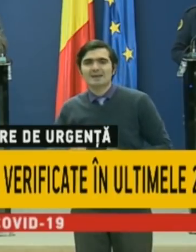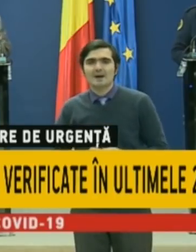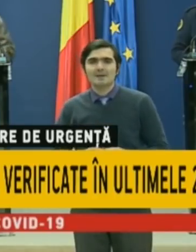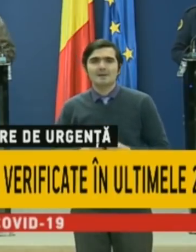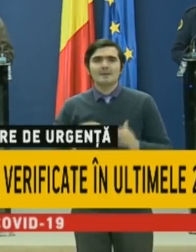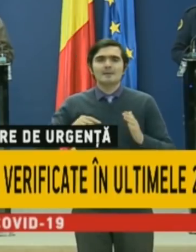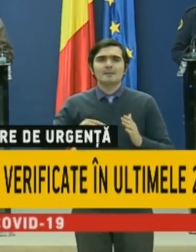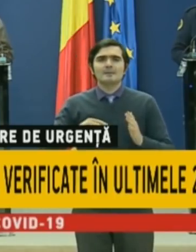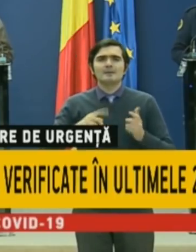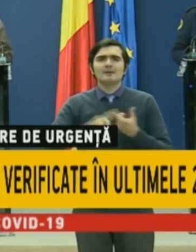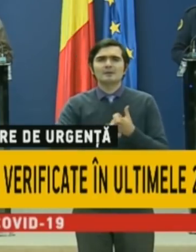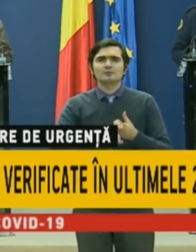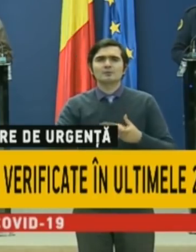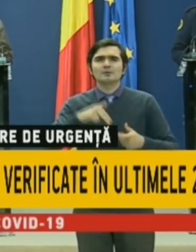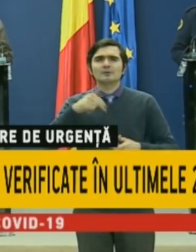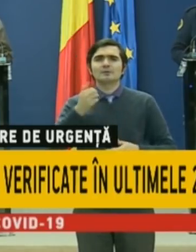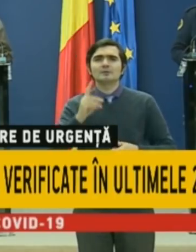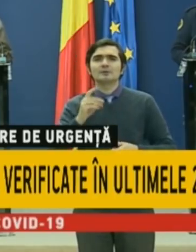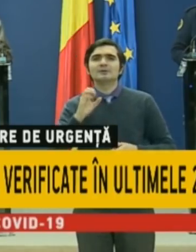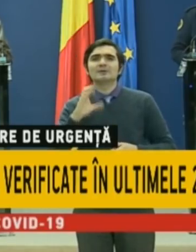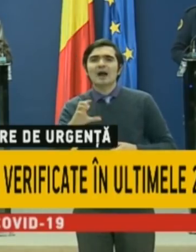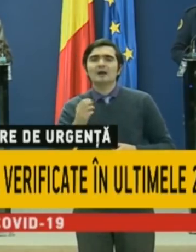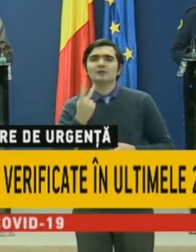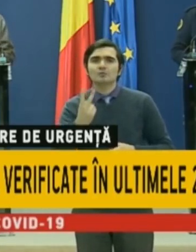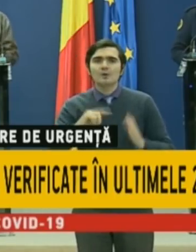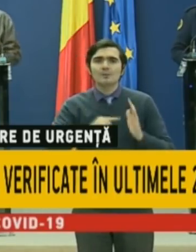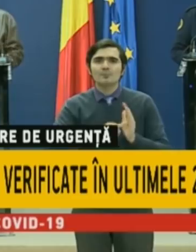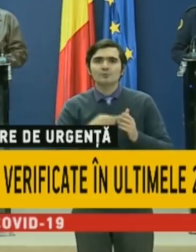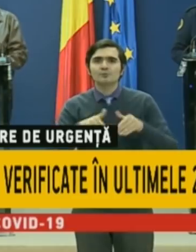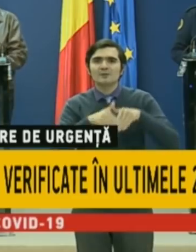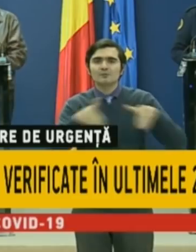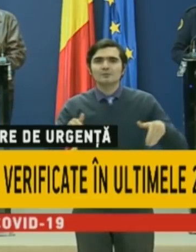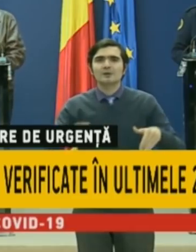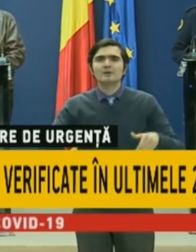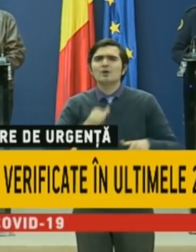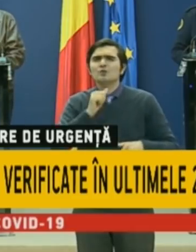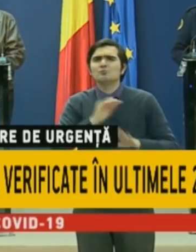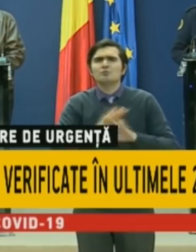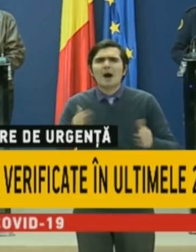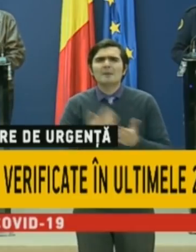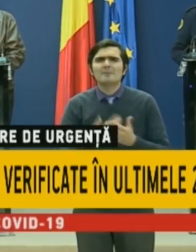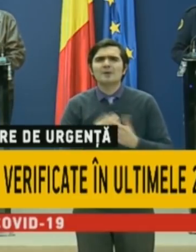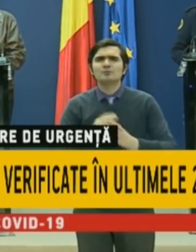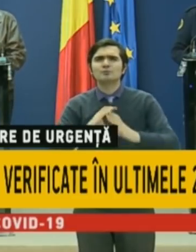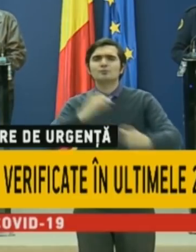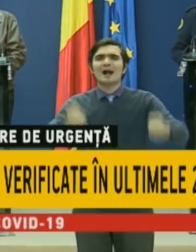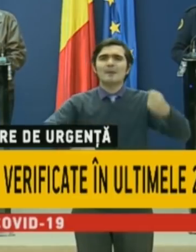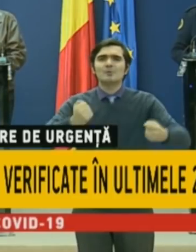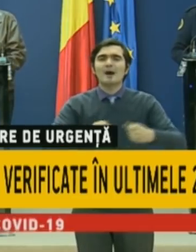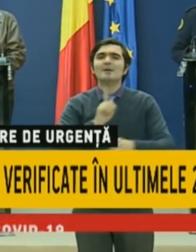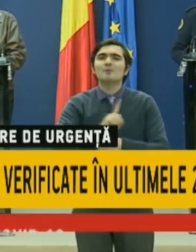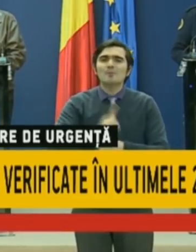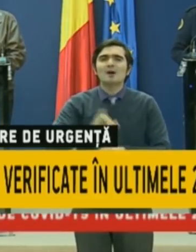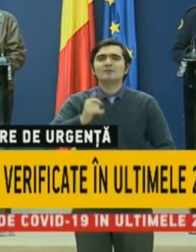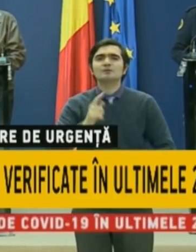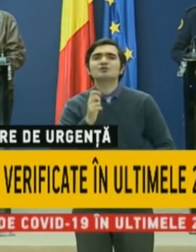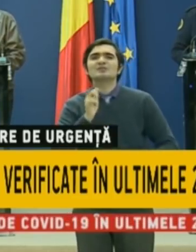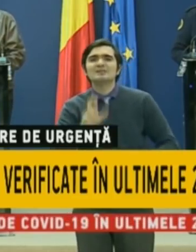trecere a frontierei Nădălac 2, intră și ies doar tiruri și camioane cu marfă. Punctul Nădălac